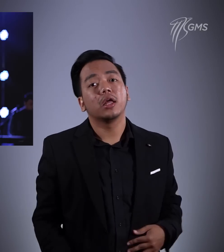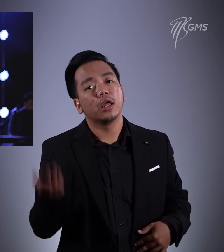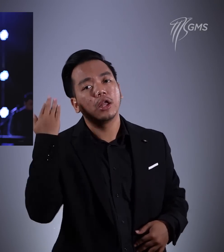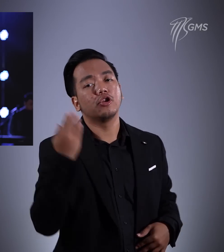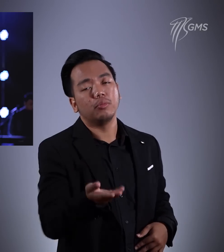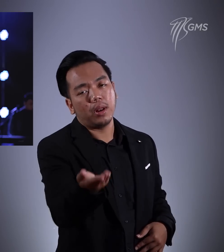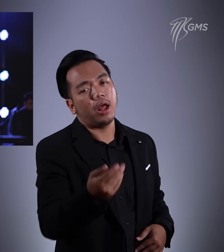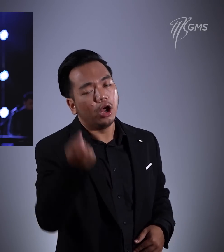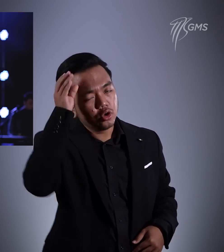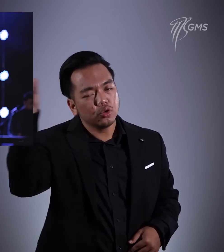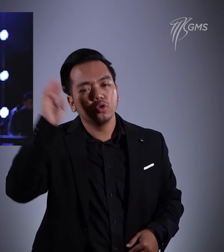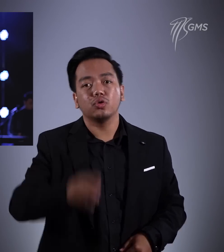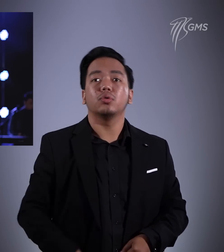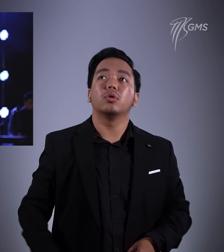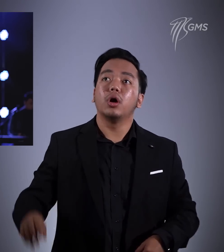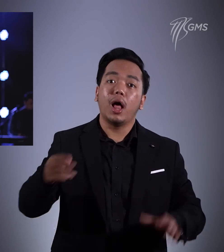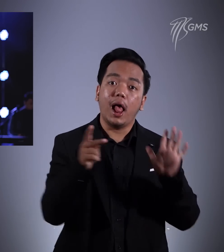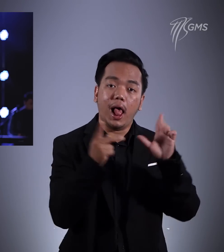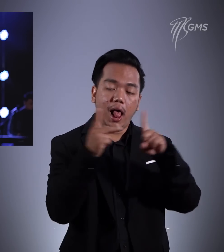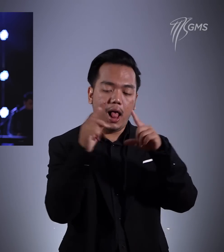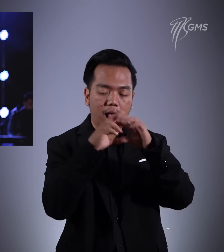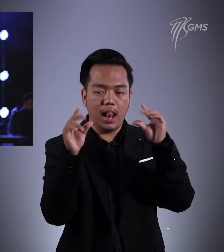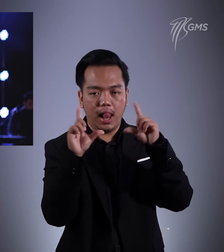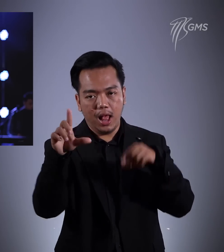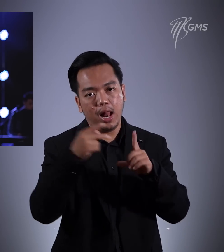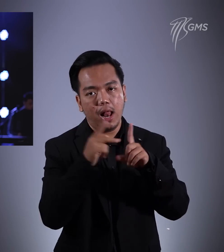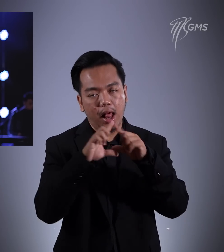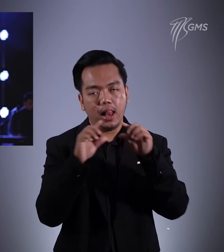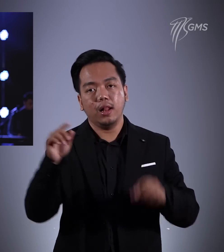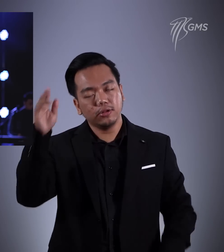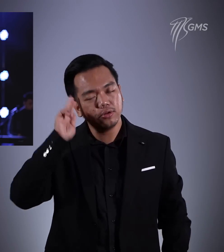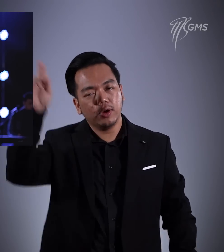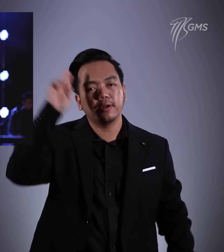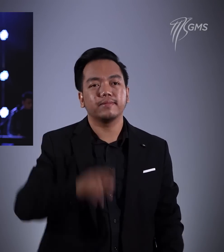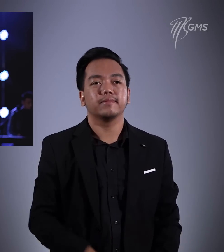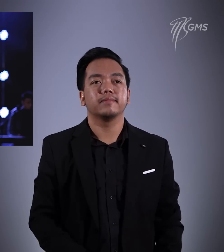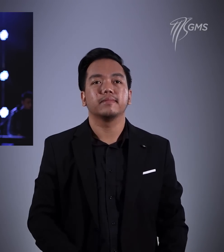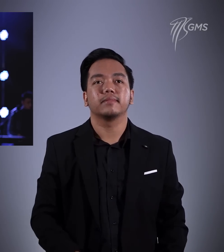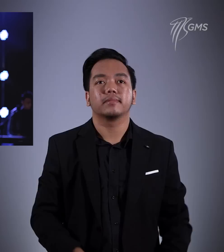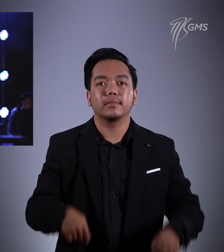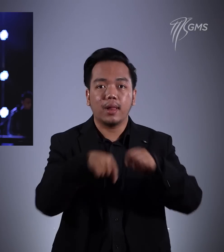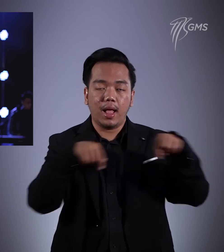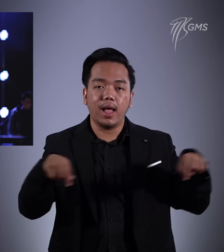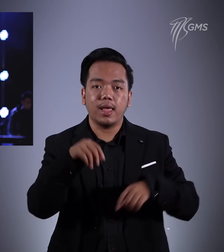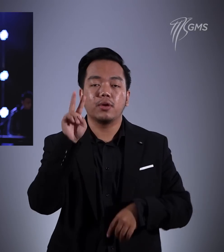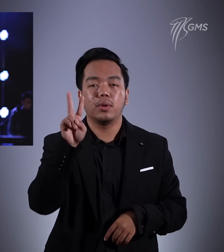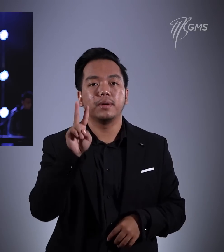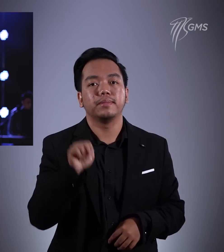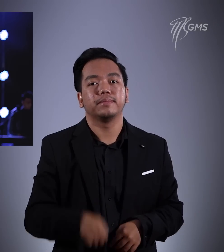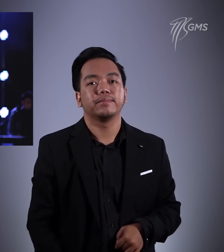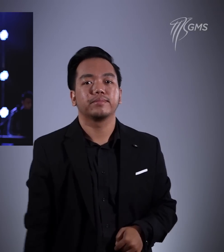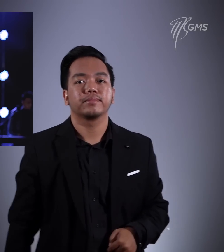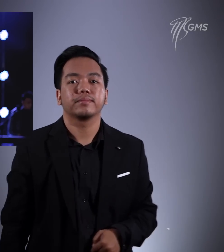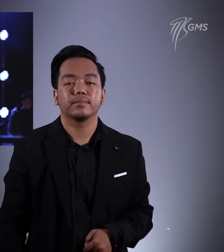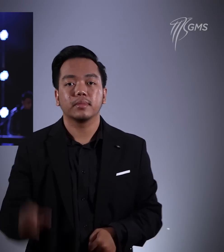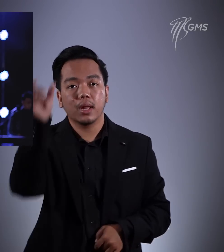kedua, Tuhan telah kudengar kabar tentang engkau. Dan pekerjaanmu ya Tuhan kutakuti. Dahsyat